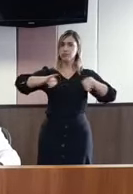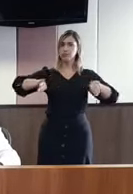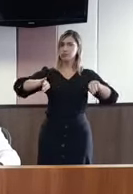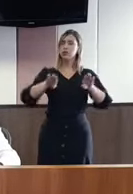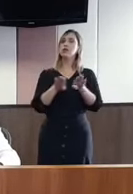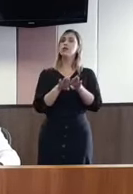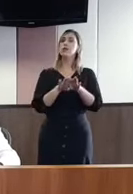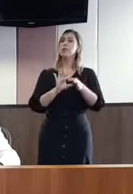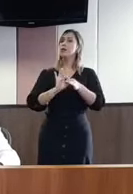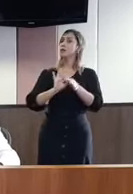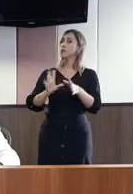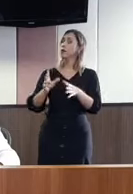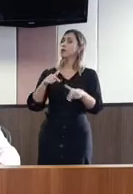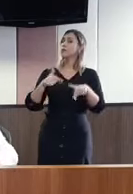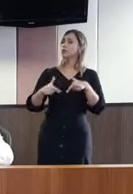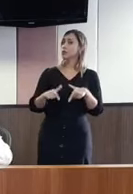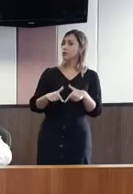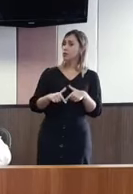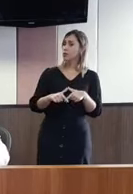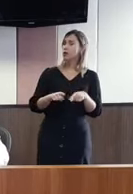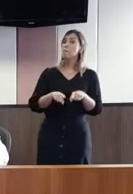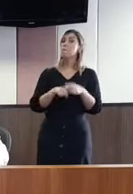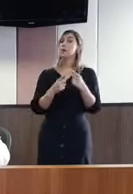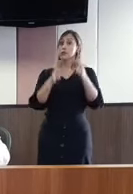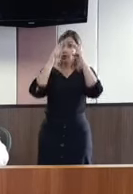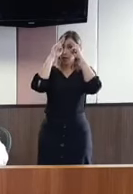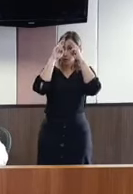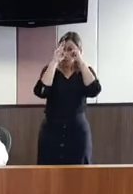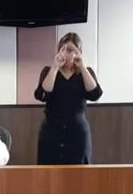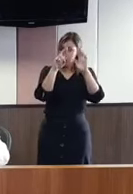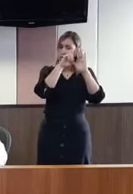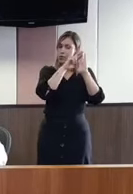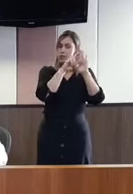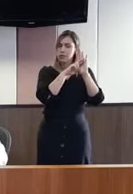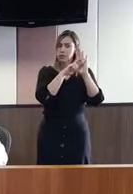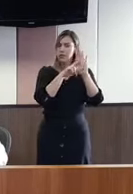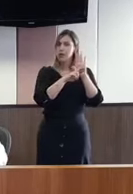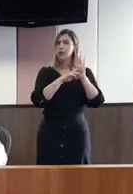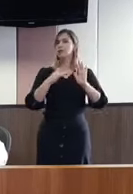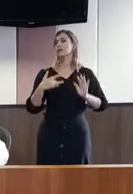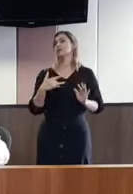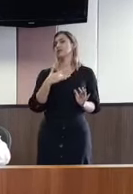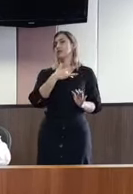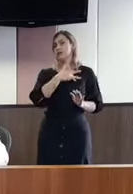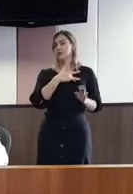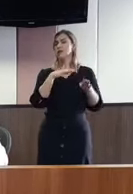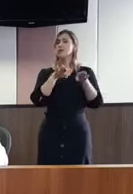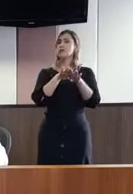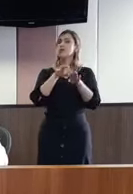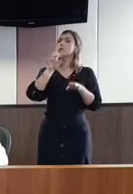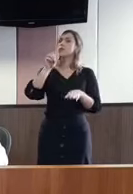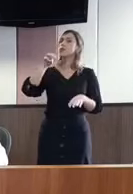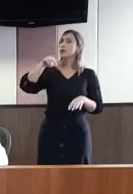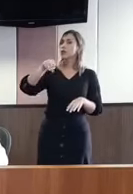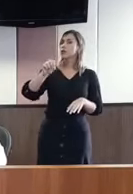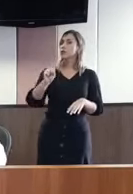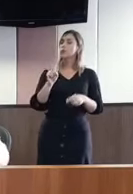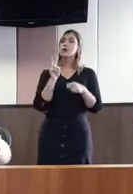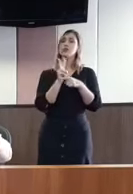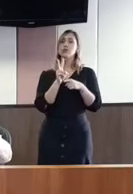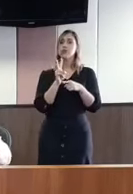as atividades econômicas trabalhar, com respeito às normas da vigilância sanitária, aos cuidados que podem ser